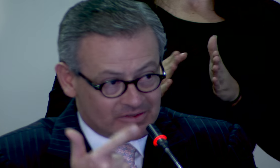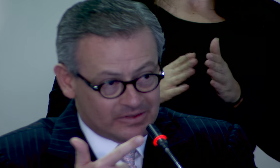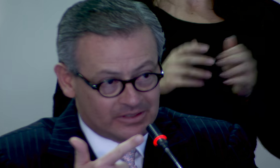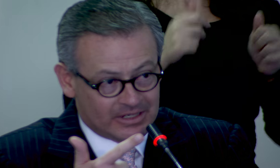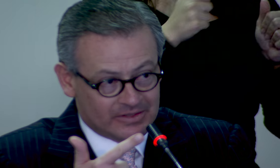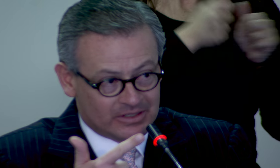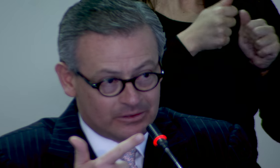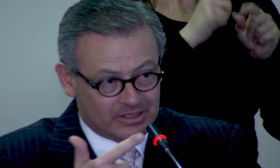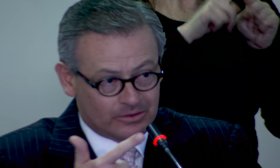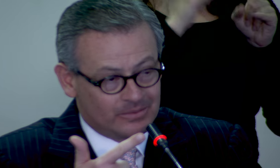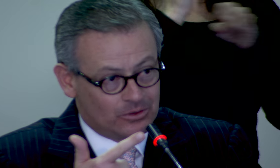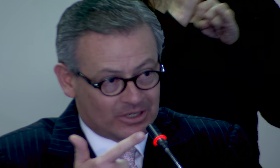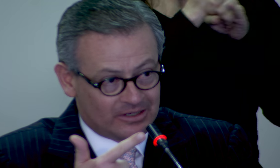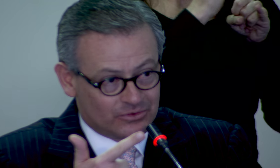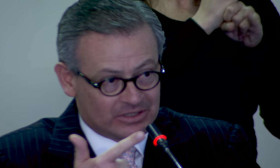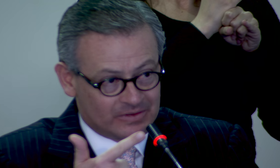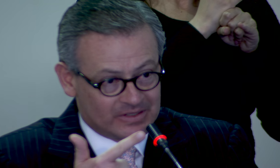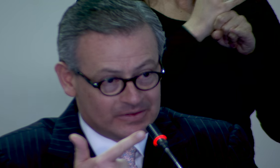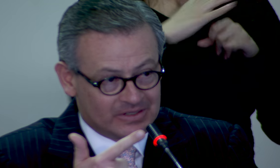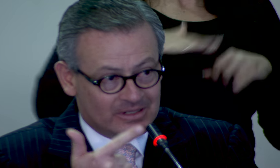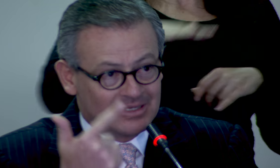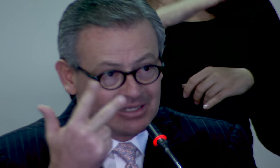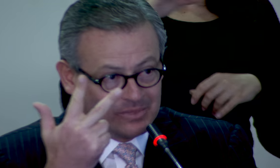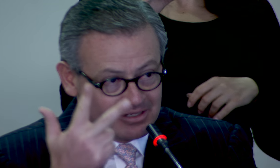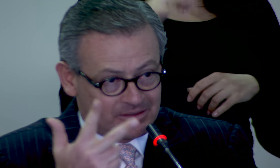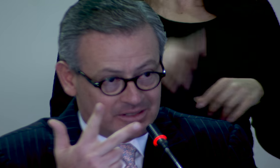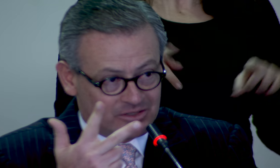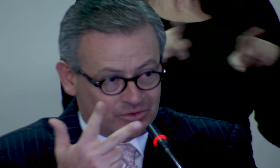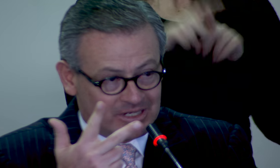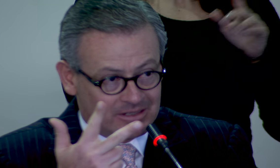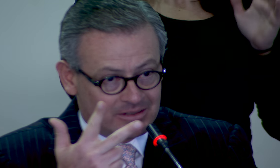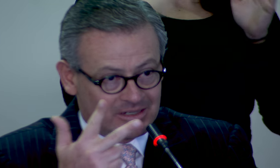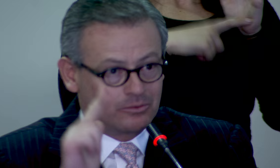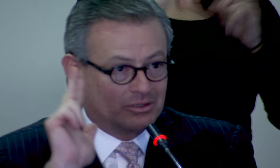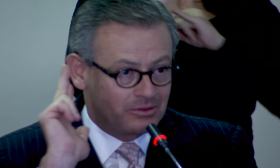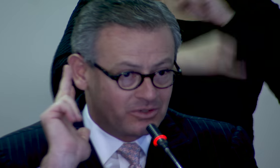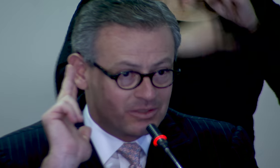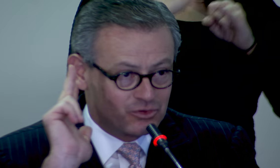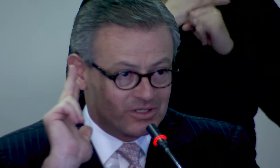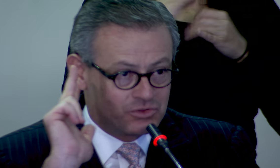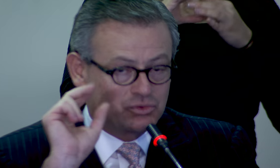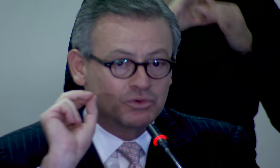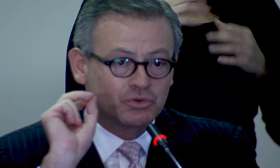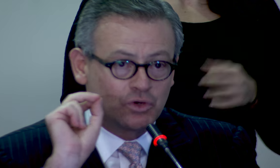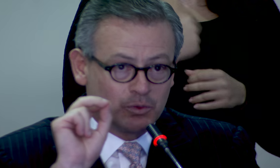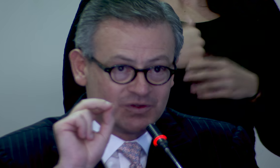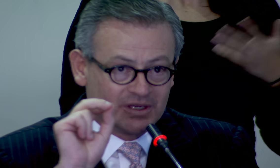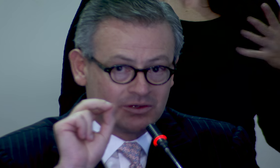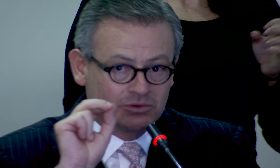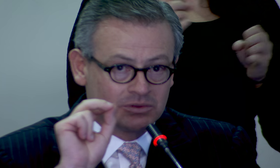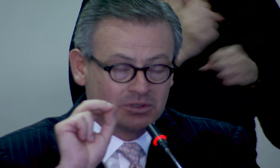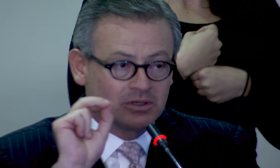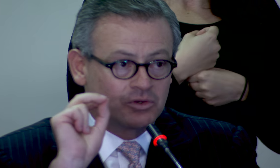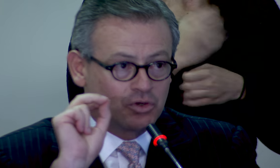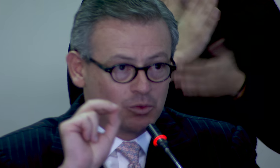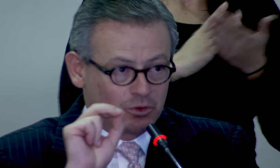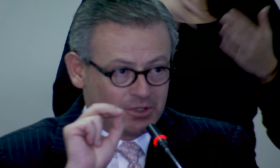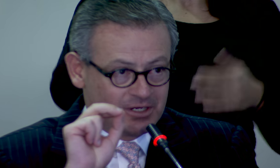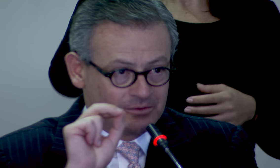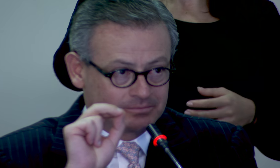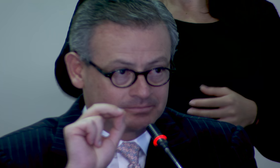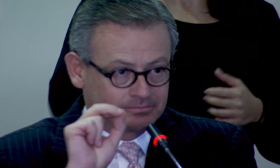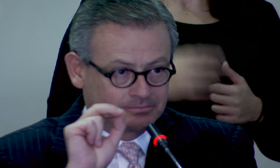parte de diversas entidades a nivel local costarricense y también internacional en cuanto a lo que hemos hecho como Estado,